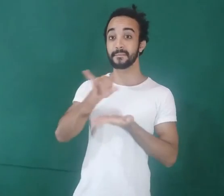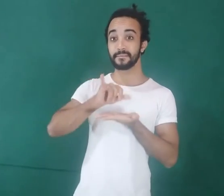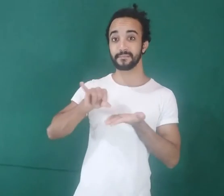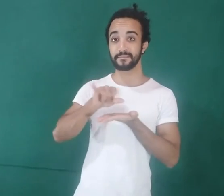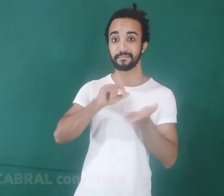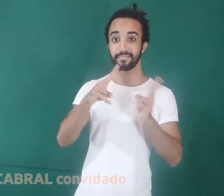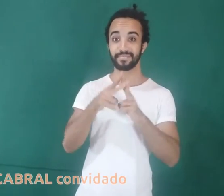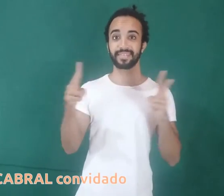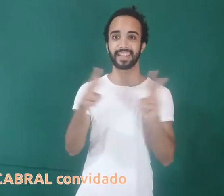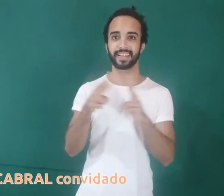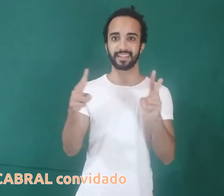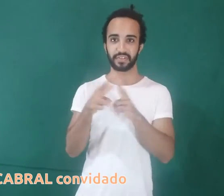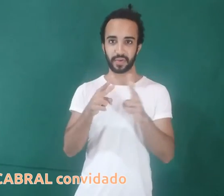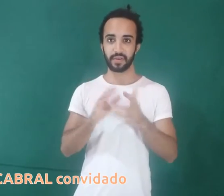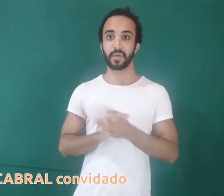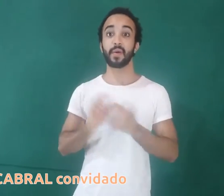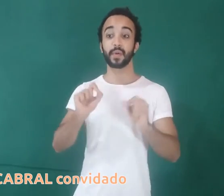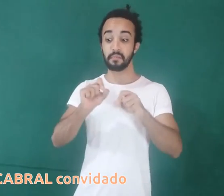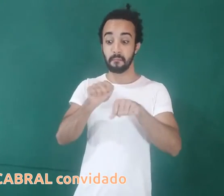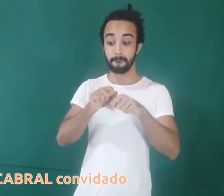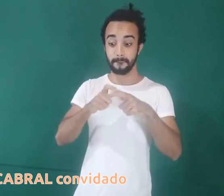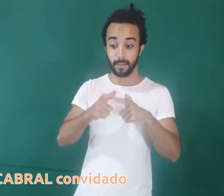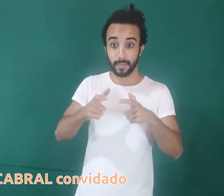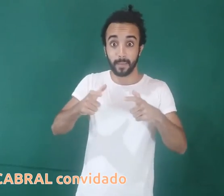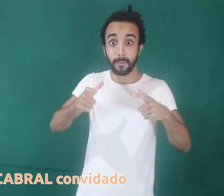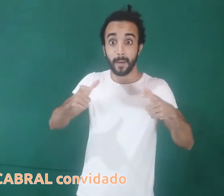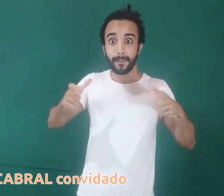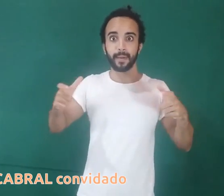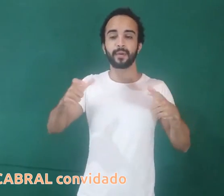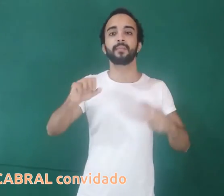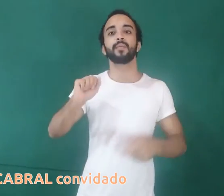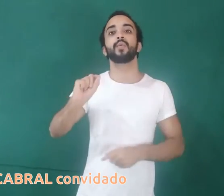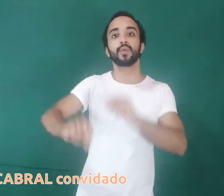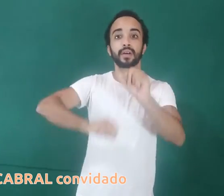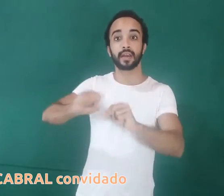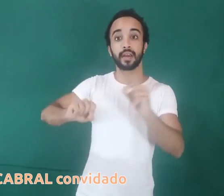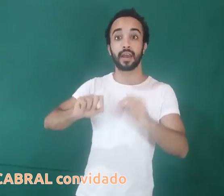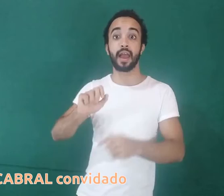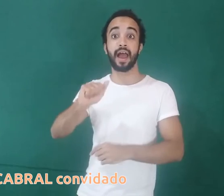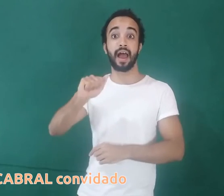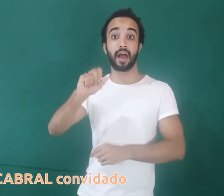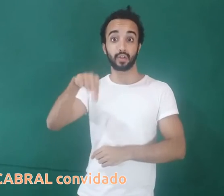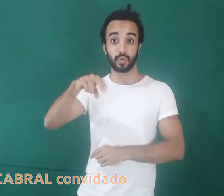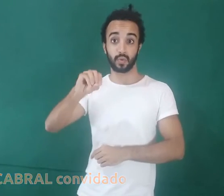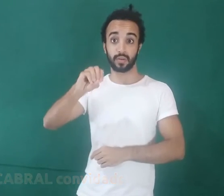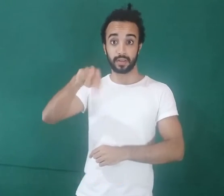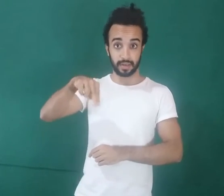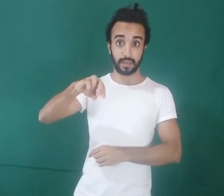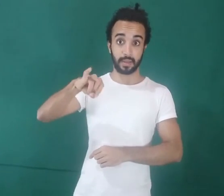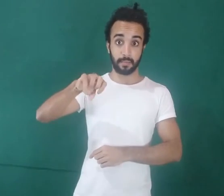muito impulsionado, exponencializado pelo anonimato, pela subversão. E aí não, as artes egóicas sobre